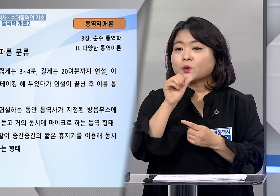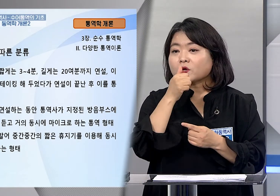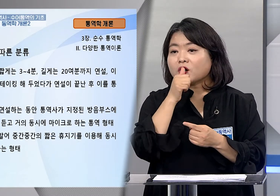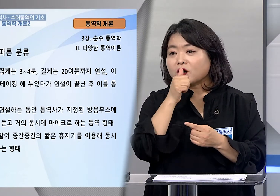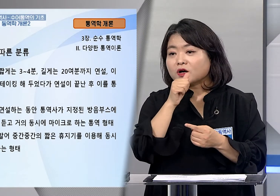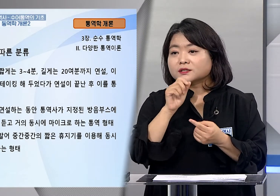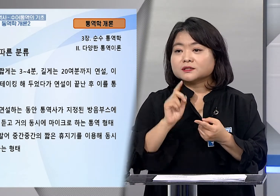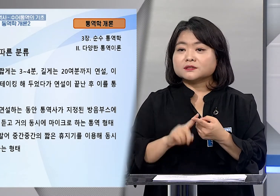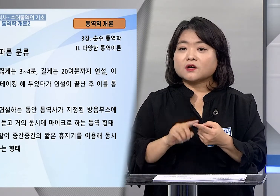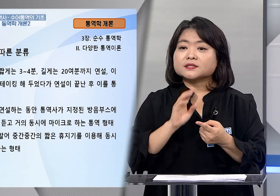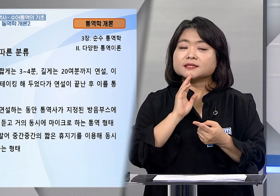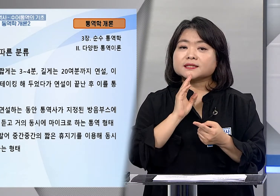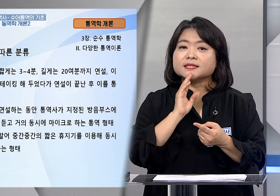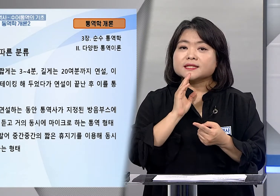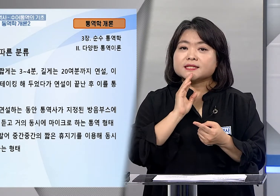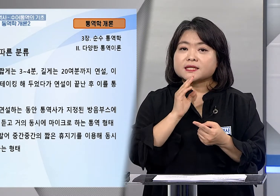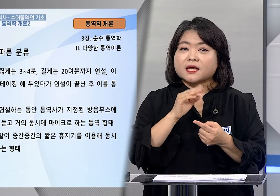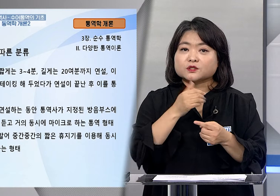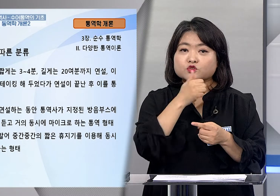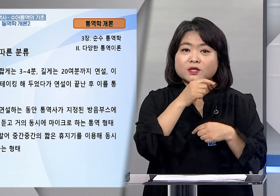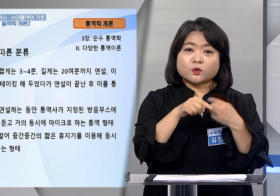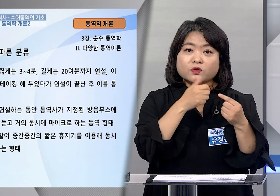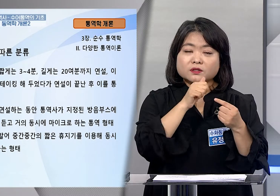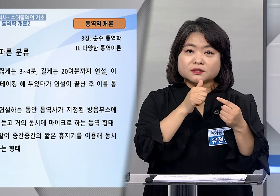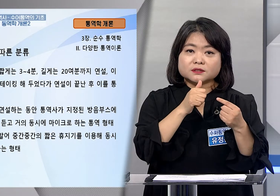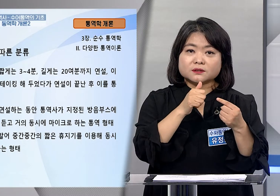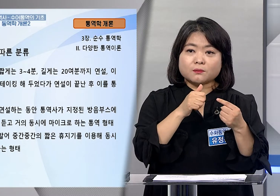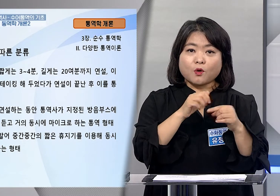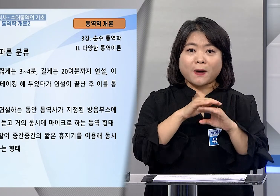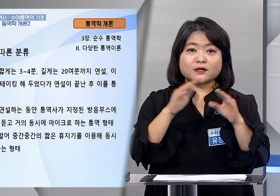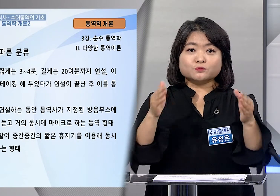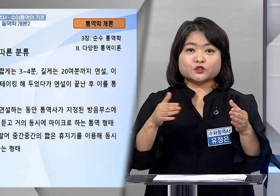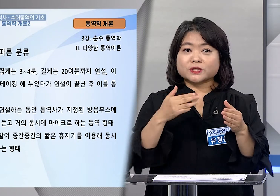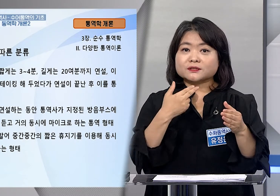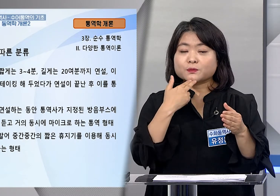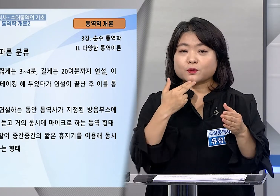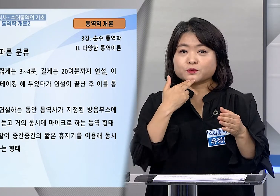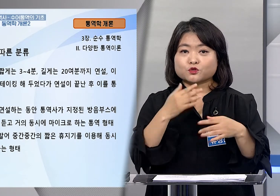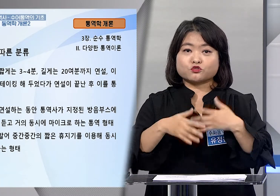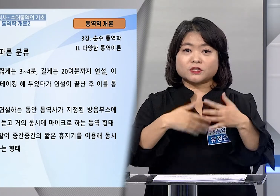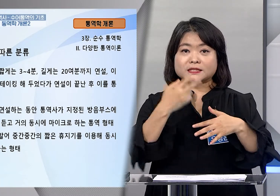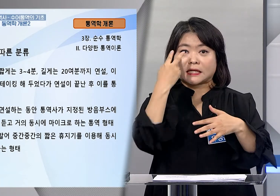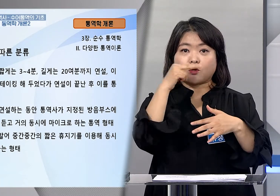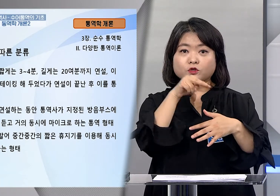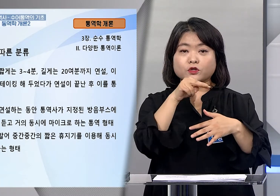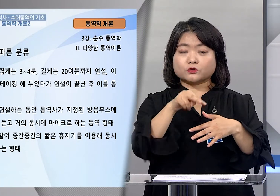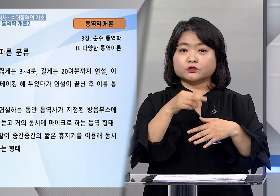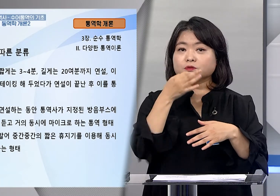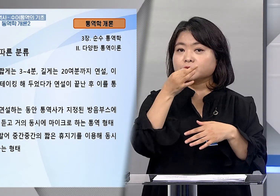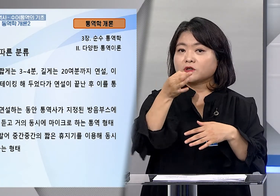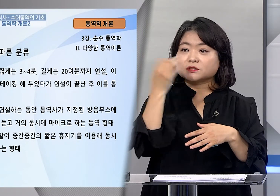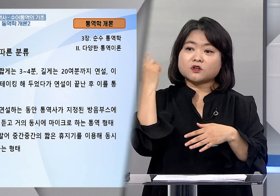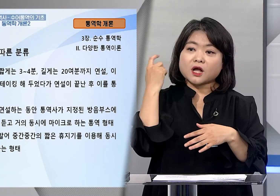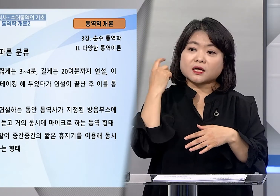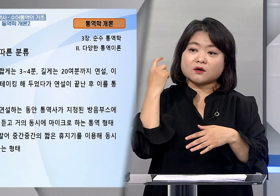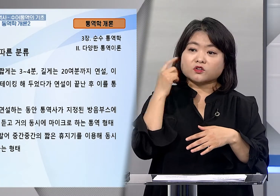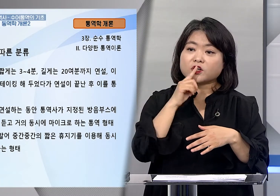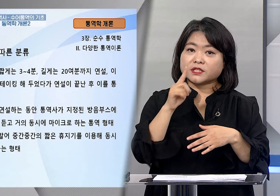통역은 역시 수화통역은 방음부스 같은 게 필요 없죠. 수화는 시각언어이고 음성은 청각언어이기